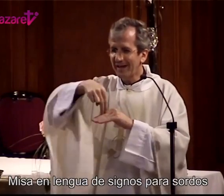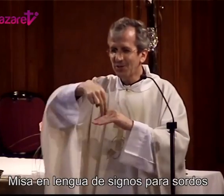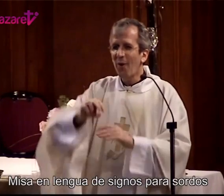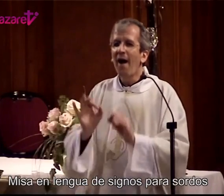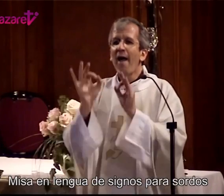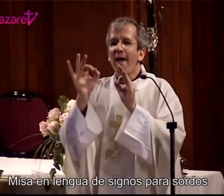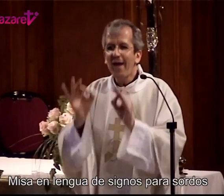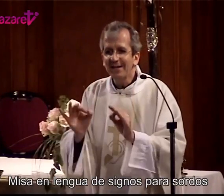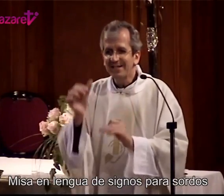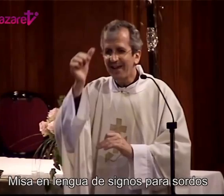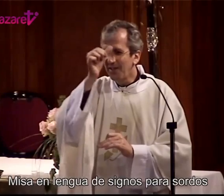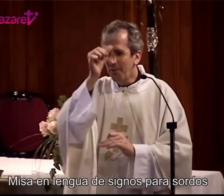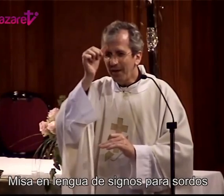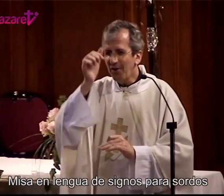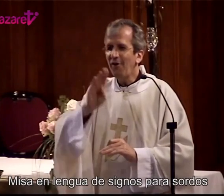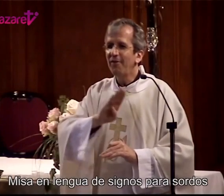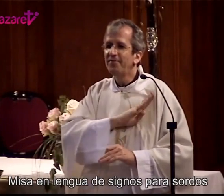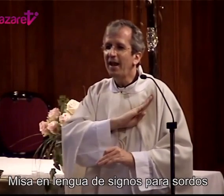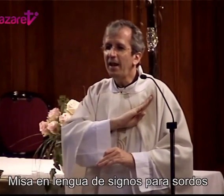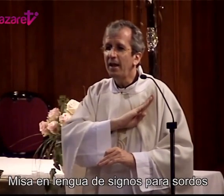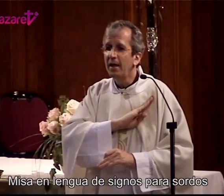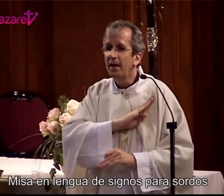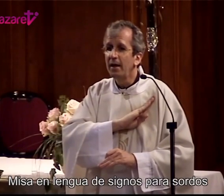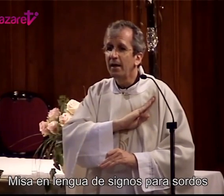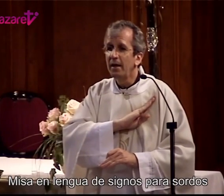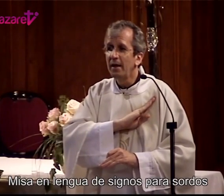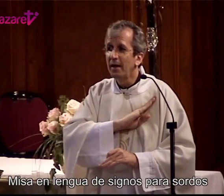Pascua, es el domingo del